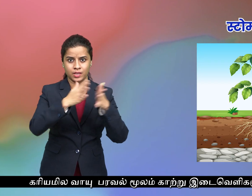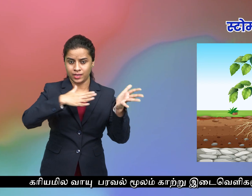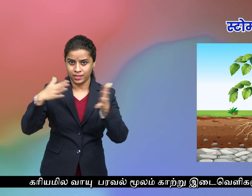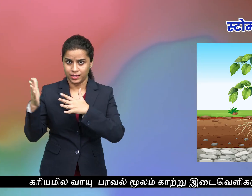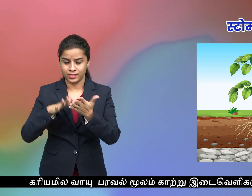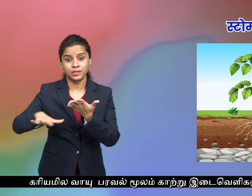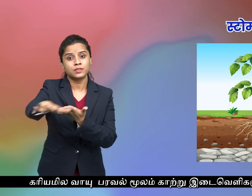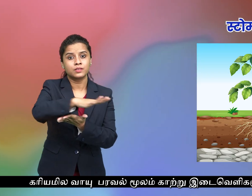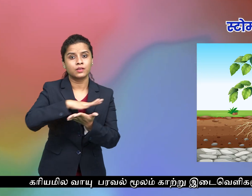செல்கிறது.